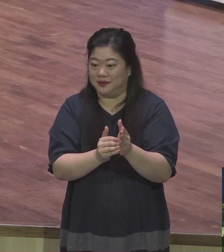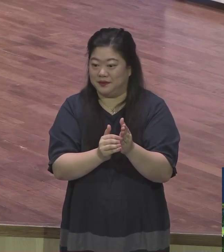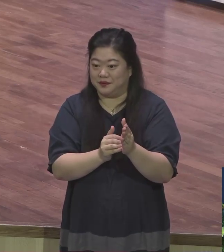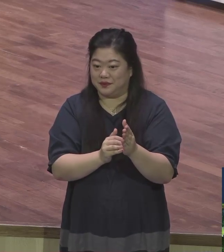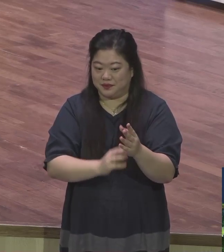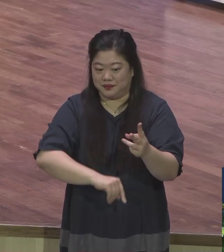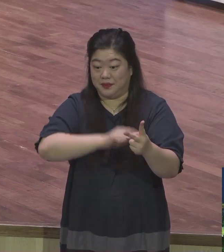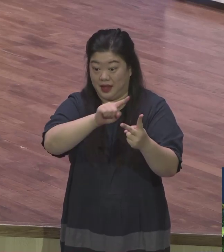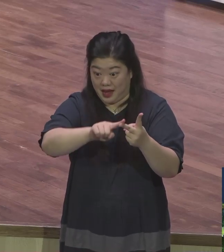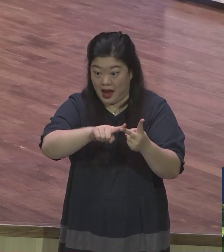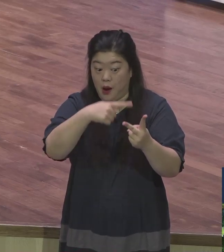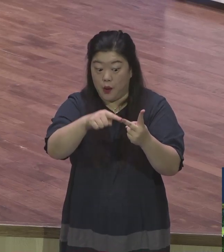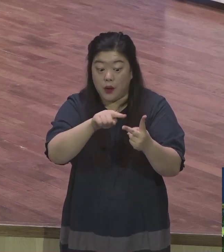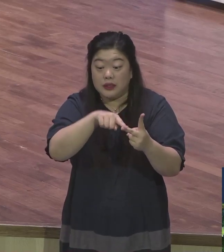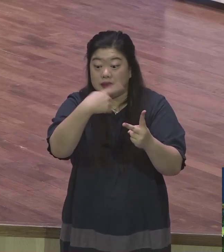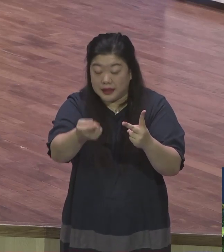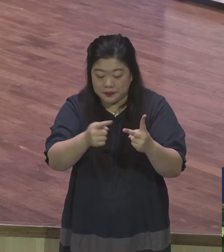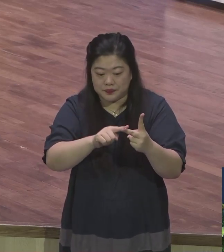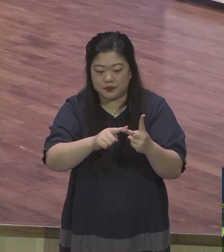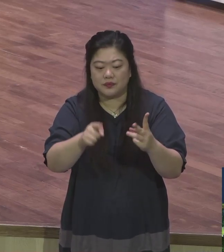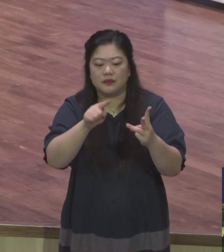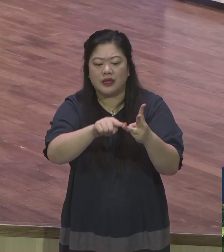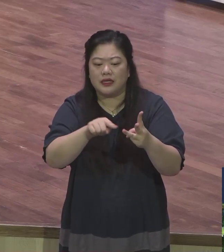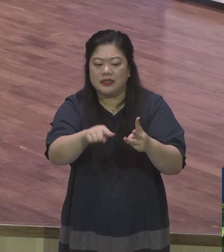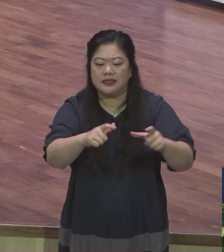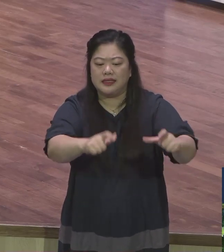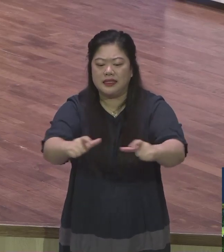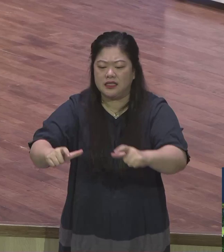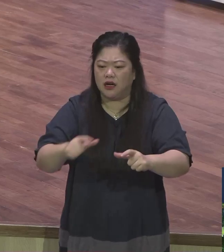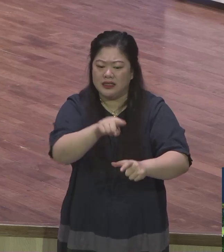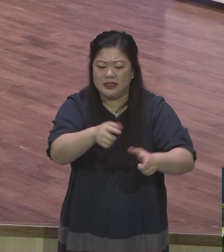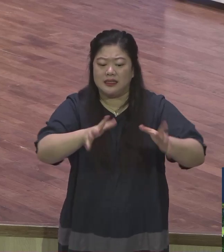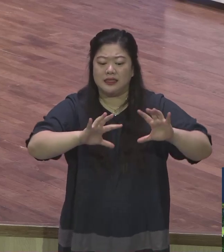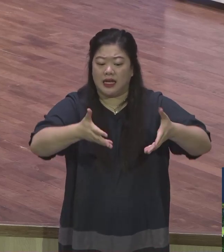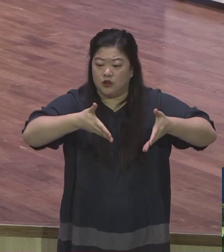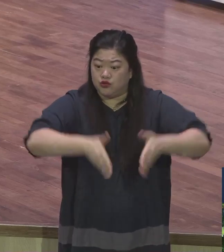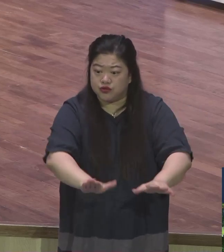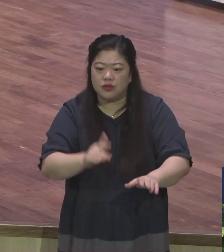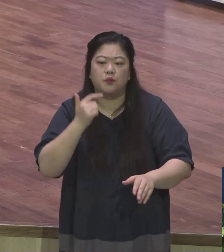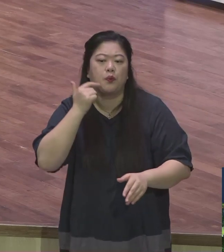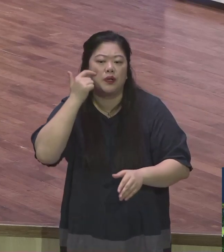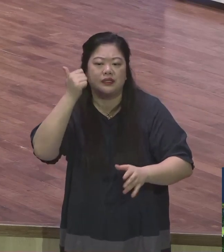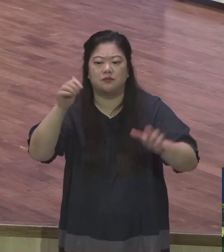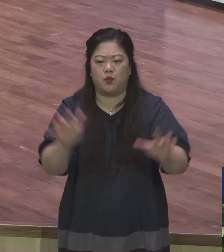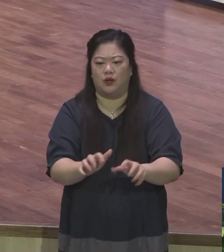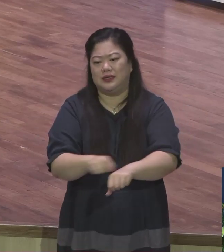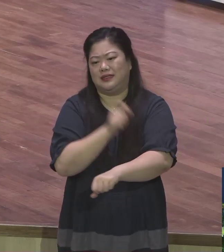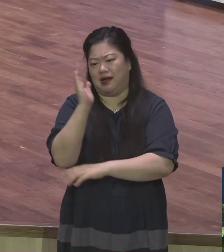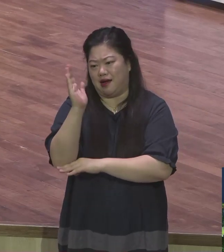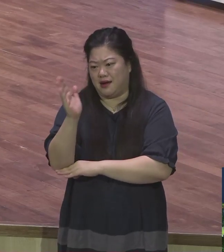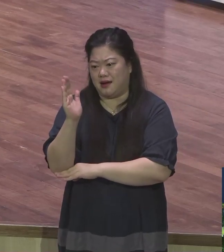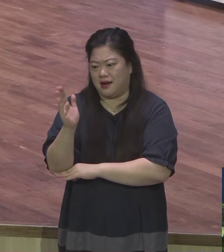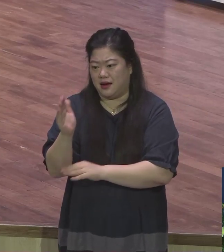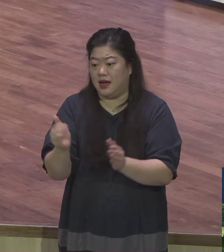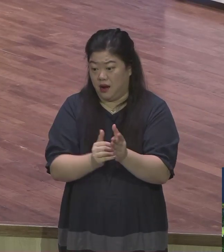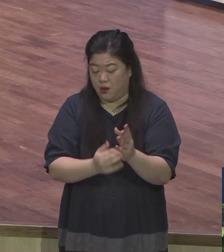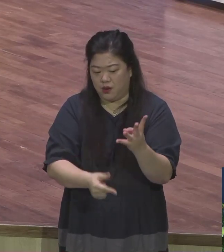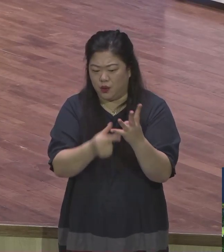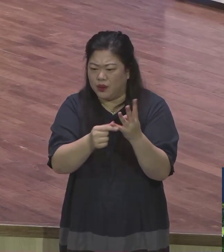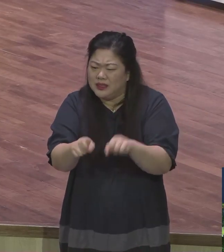또 그 현장에 목회자들 또 특강도 하고 특별히 우리 어이로